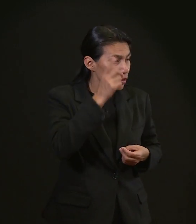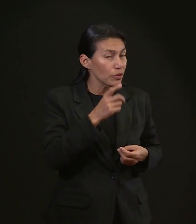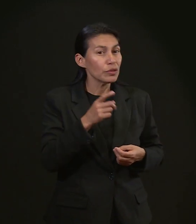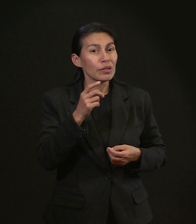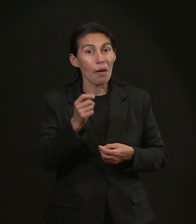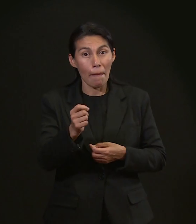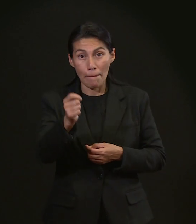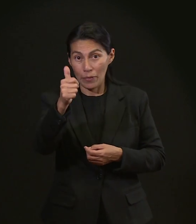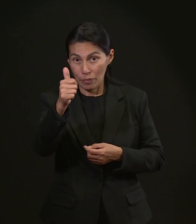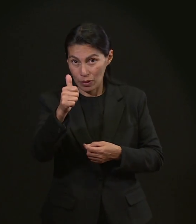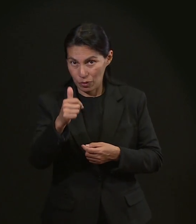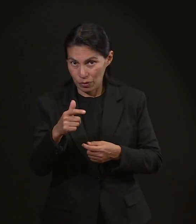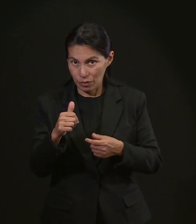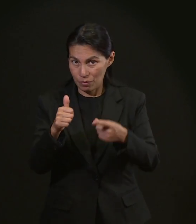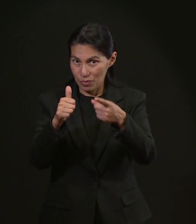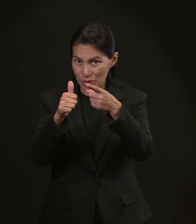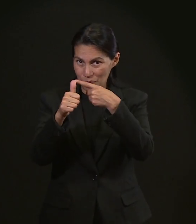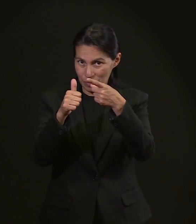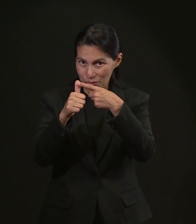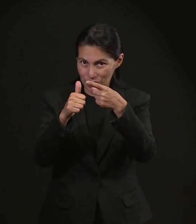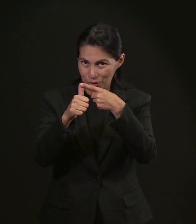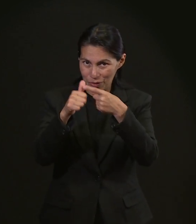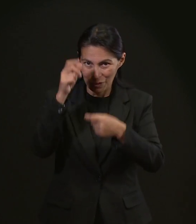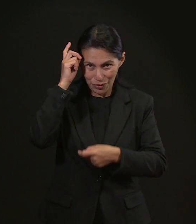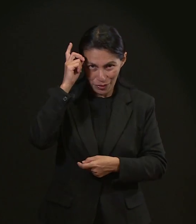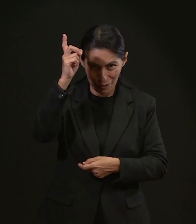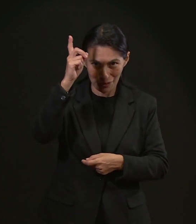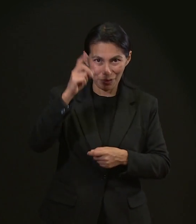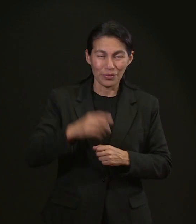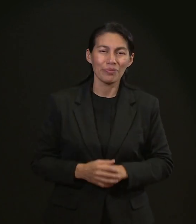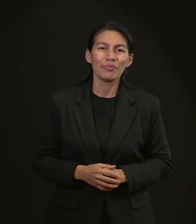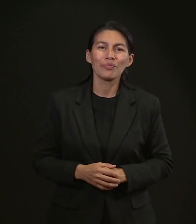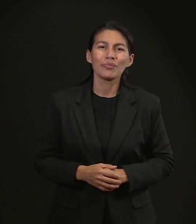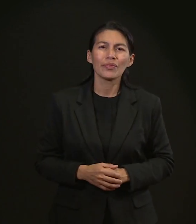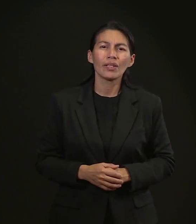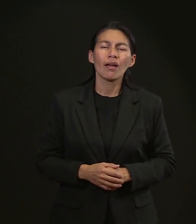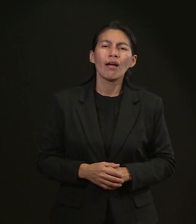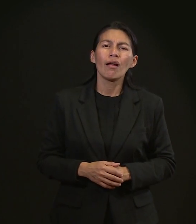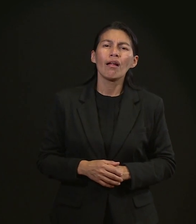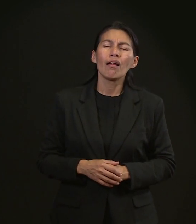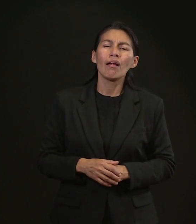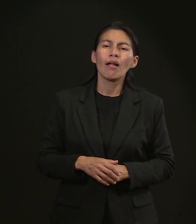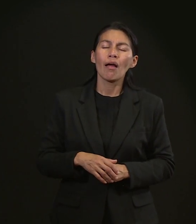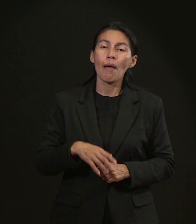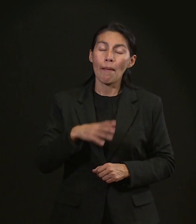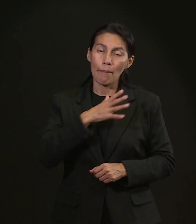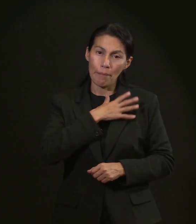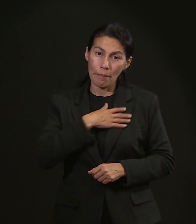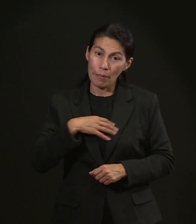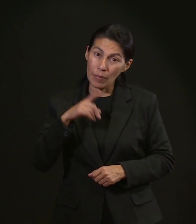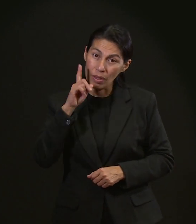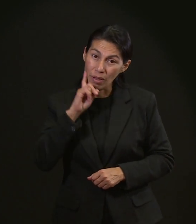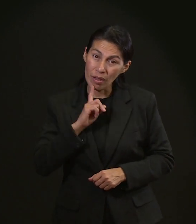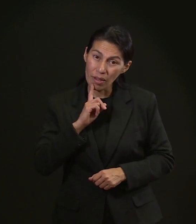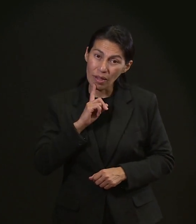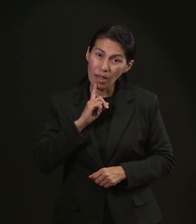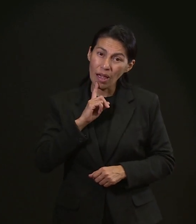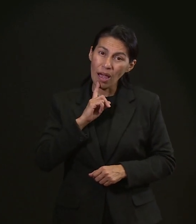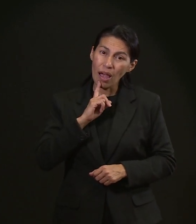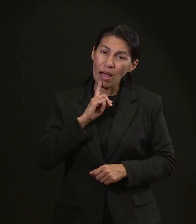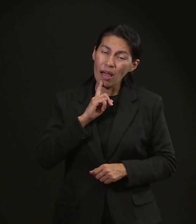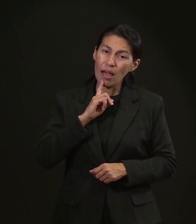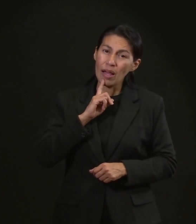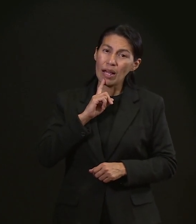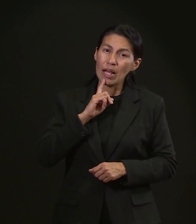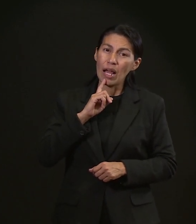pongamos a dios adelante de todo no y la reforma pro salud y se incluyan a mi hija que sale el jueves con